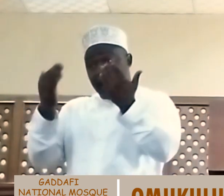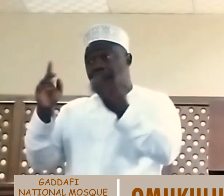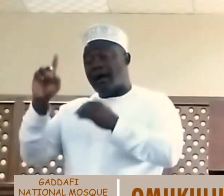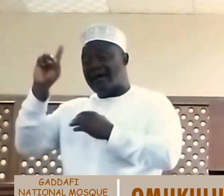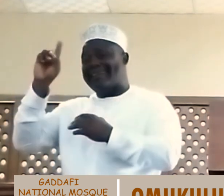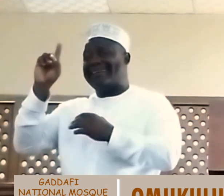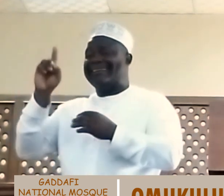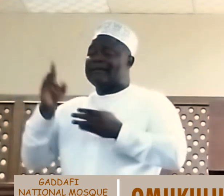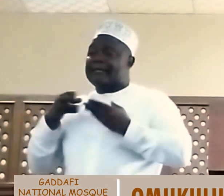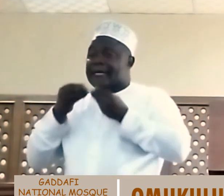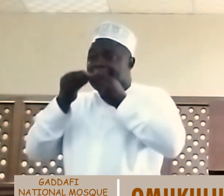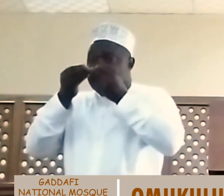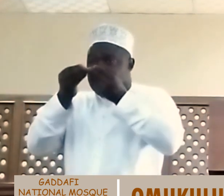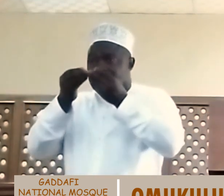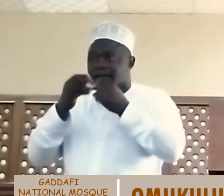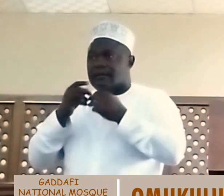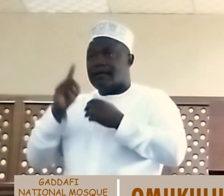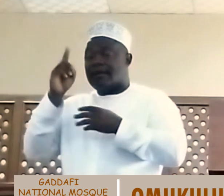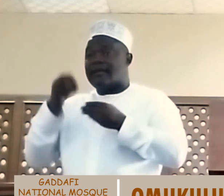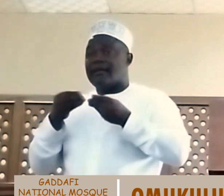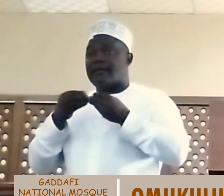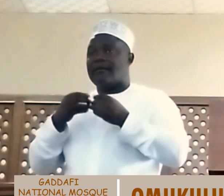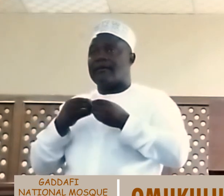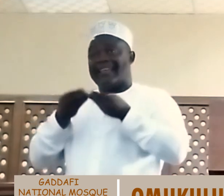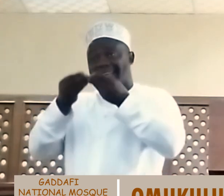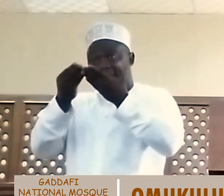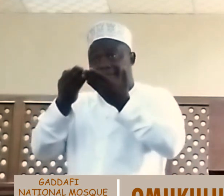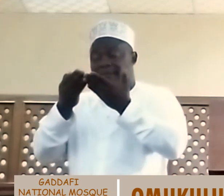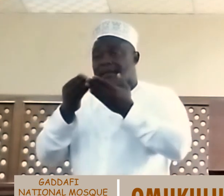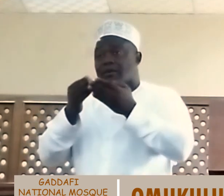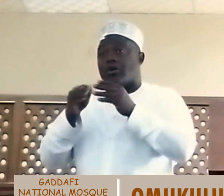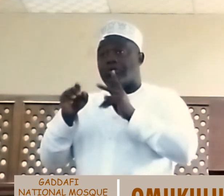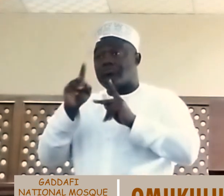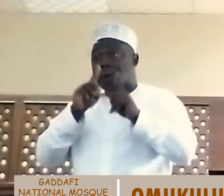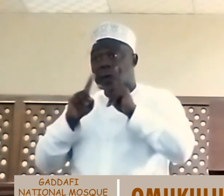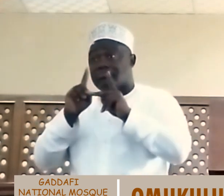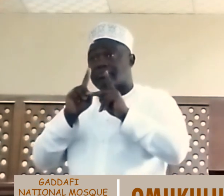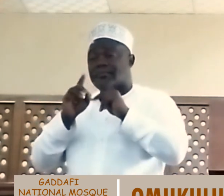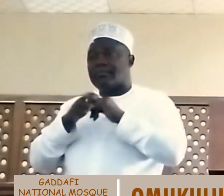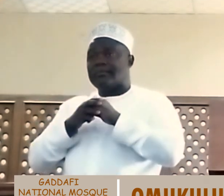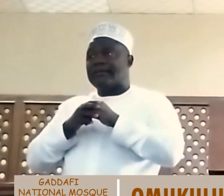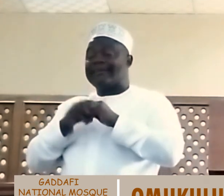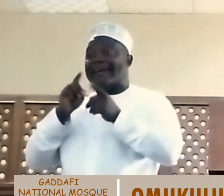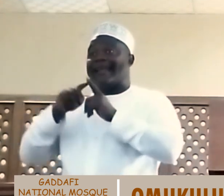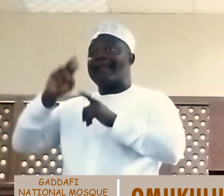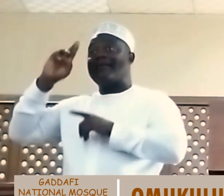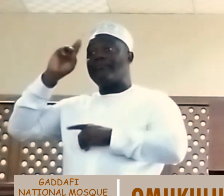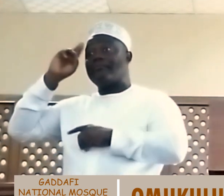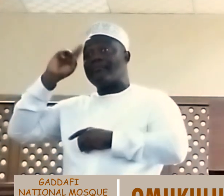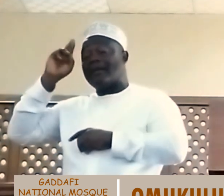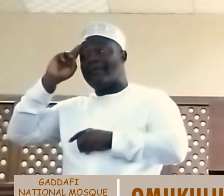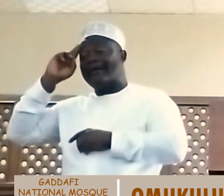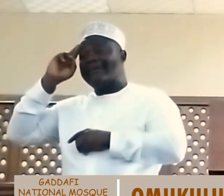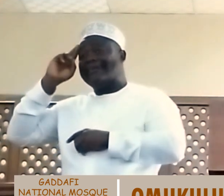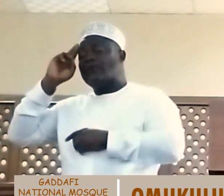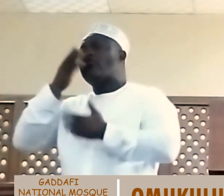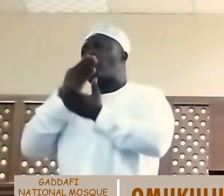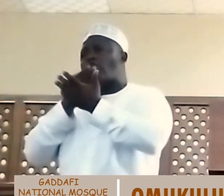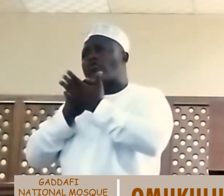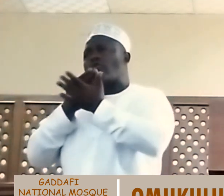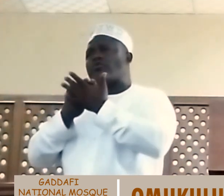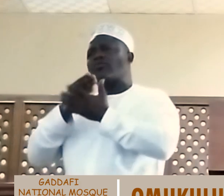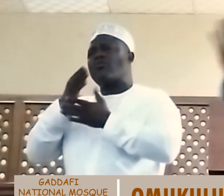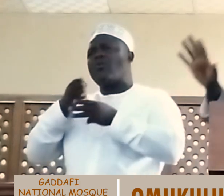ngabirira mfuula nteekamu abo abana jukirwa munzijukirwe